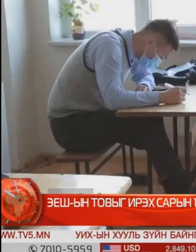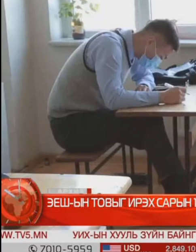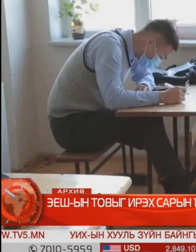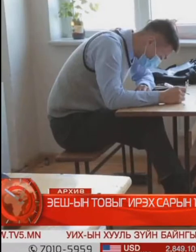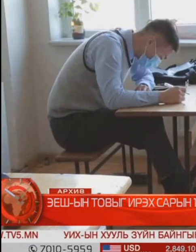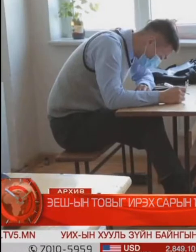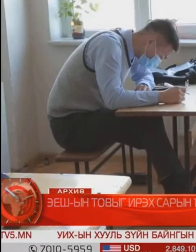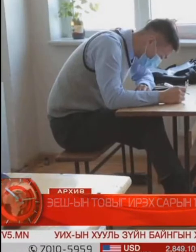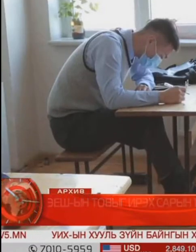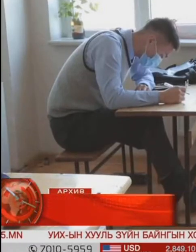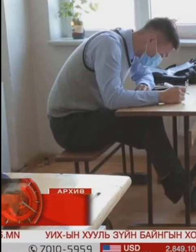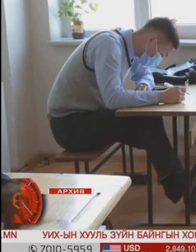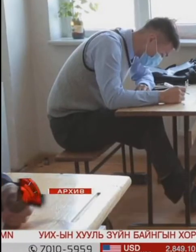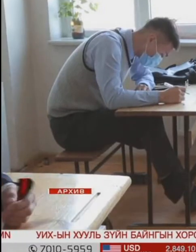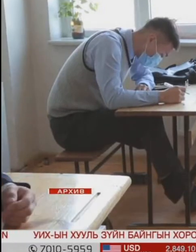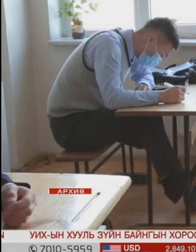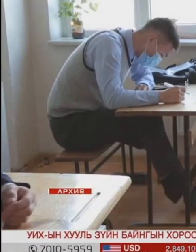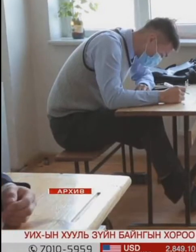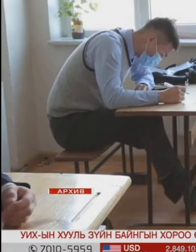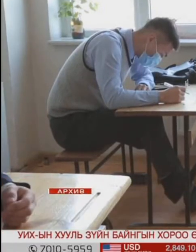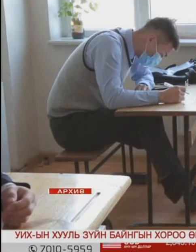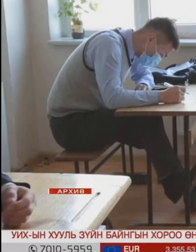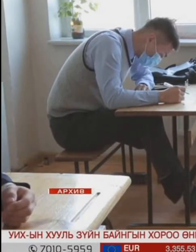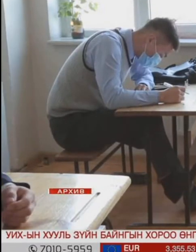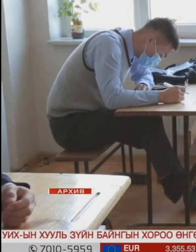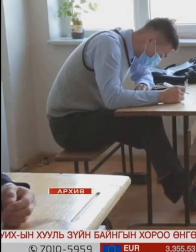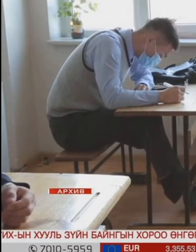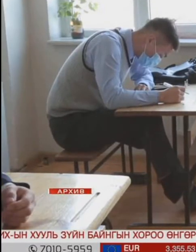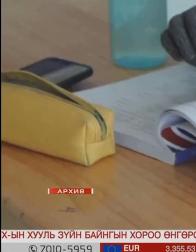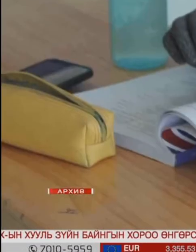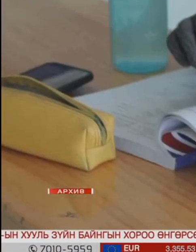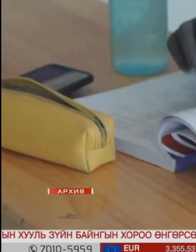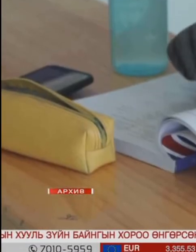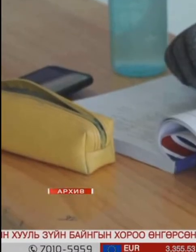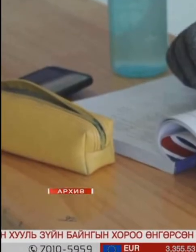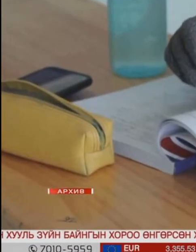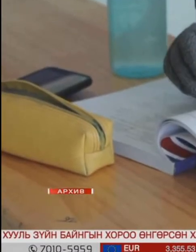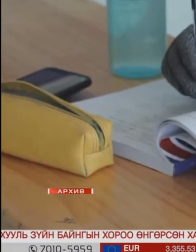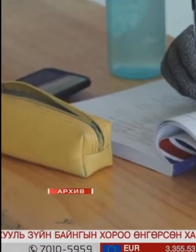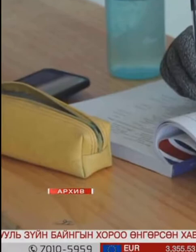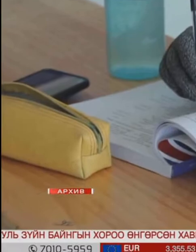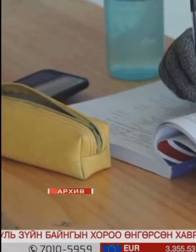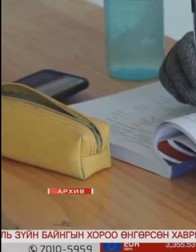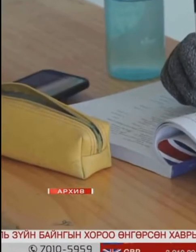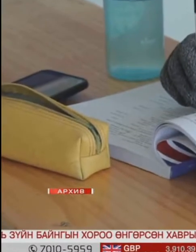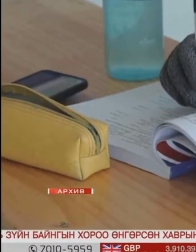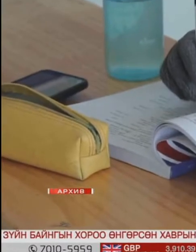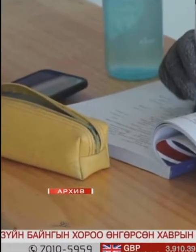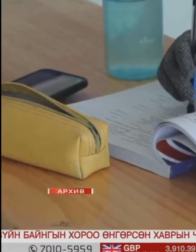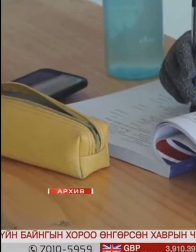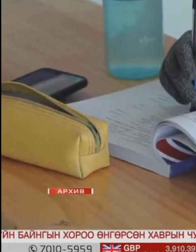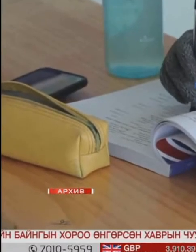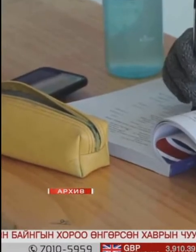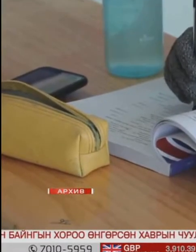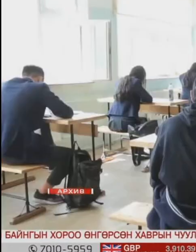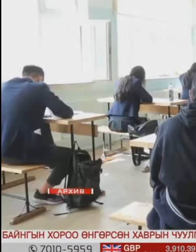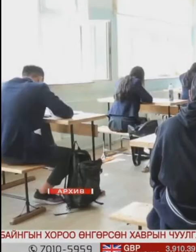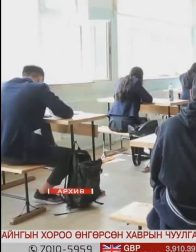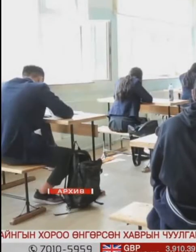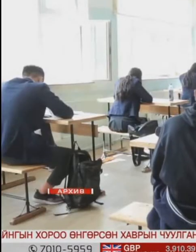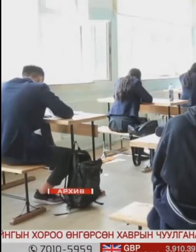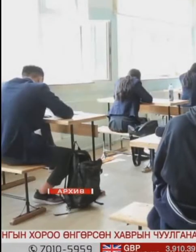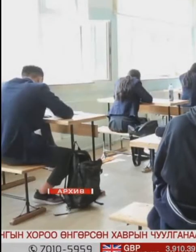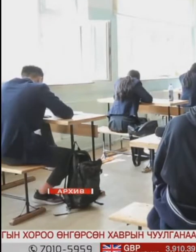тухай үед эсэлтийн ерөнхий шалгалтыг зохион байгуулсан бол нийт хүүхдүүдийн 10 гаруй мянган халдварт өртөх зам мөн тодорхой тооны багш